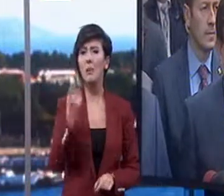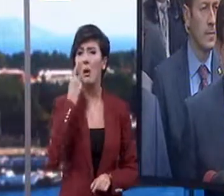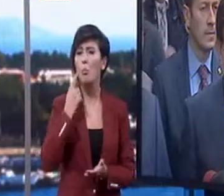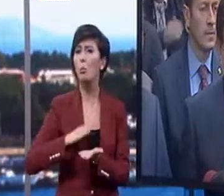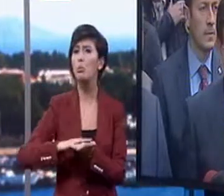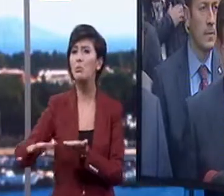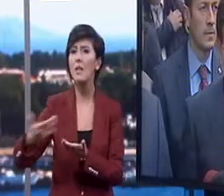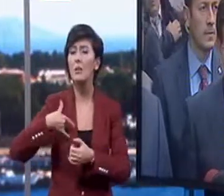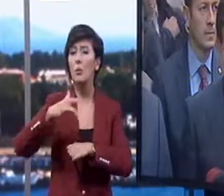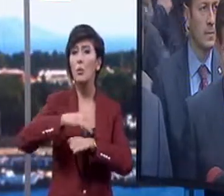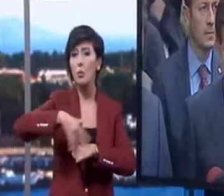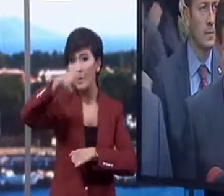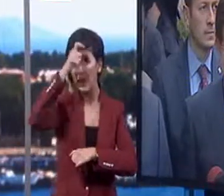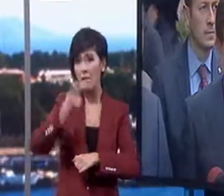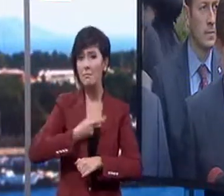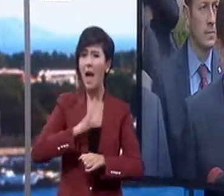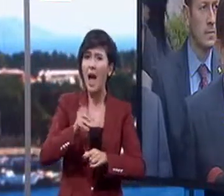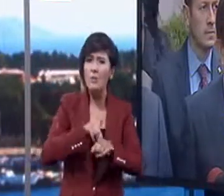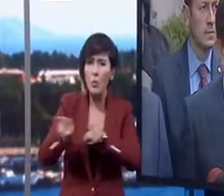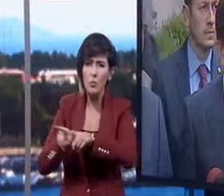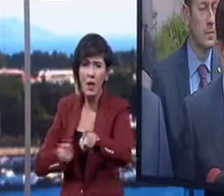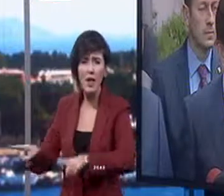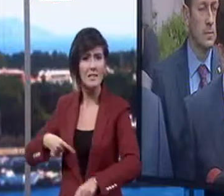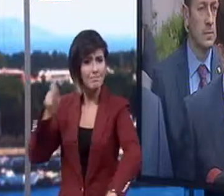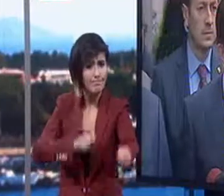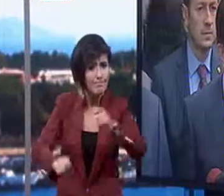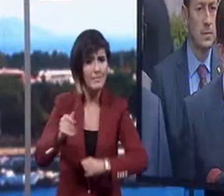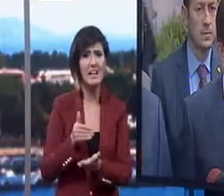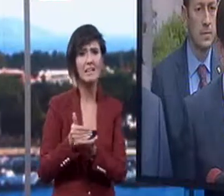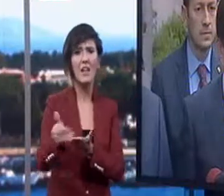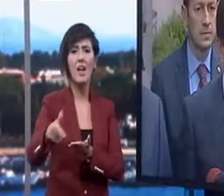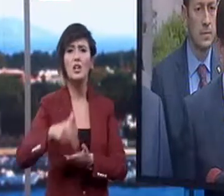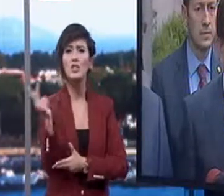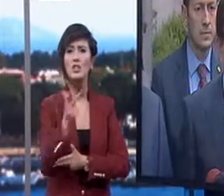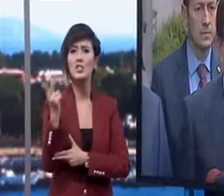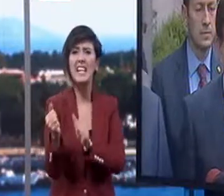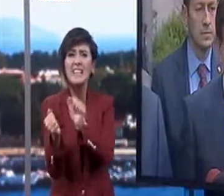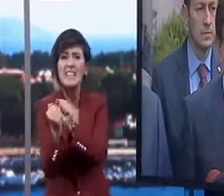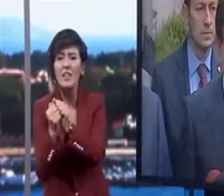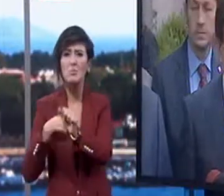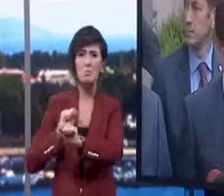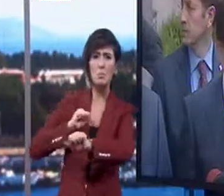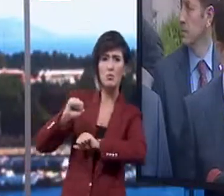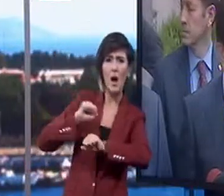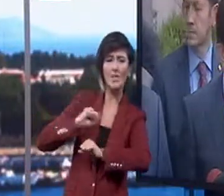düzenini ülkenin her bir köşesinde tesis edene kadar da şiddet yanlarına karşı mücadelemiz devam edecek